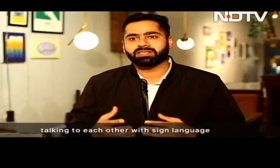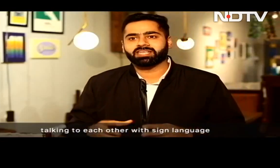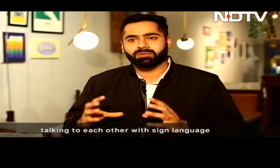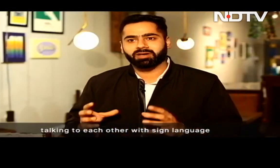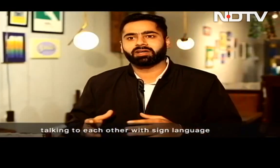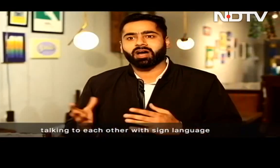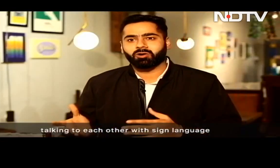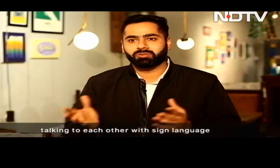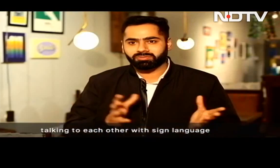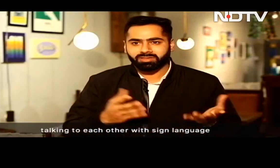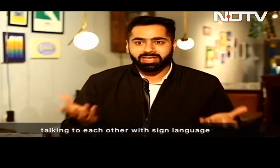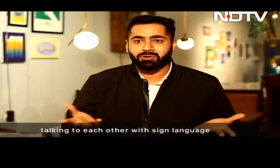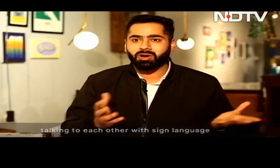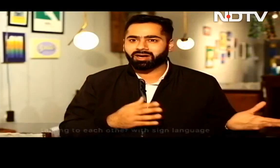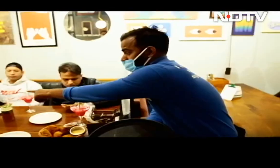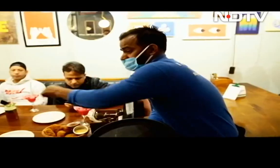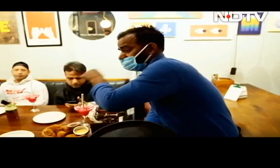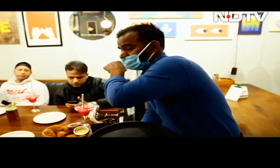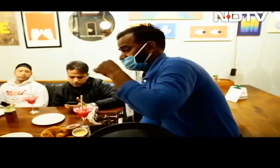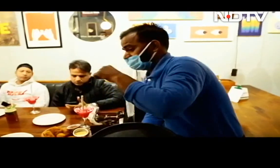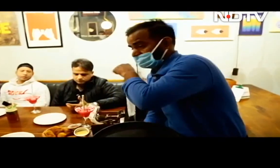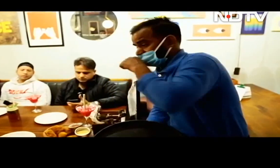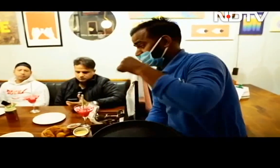साइंस बर्गर हाउ कैसे होगा।